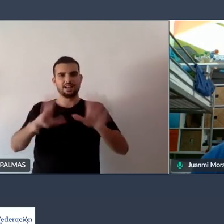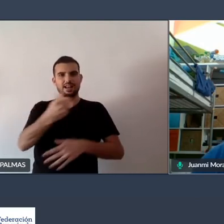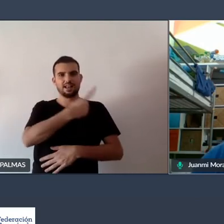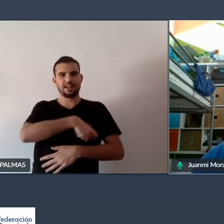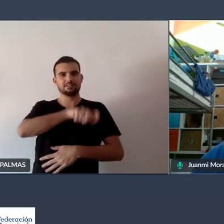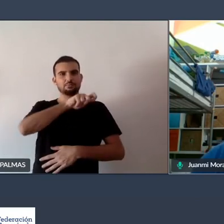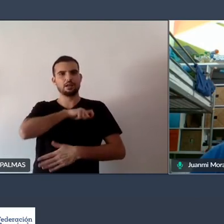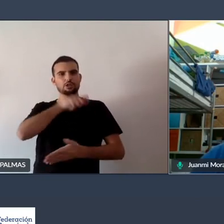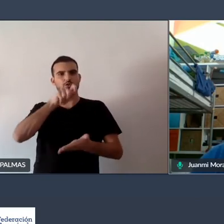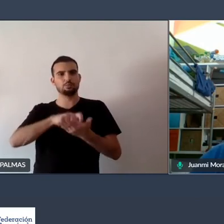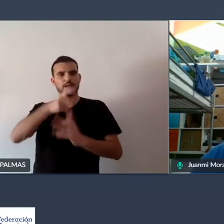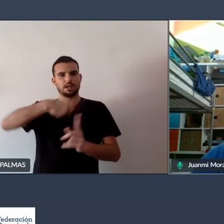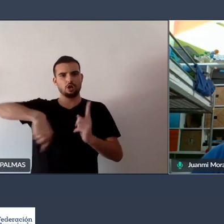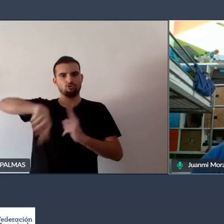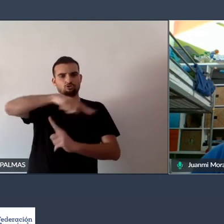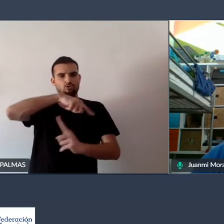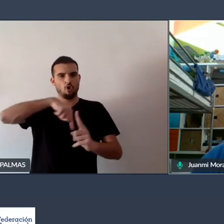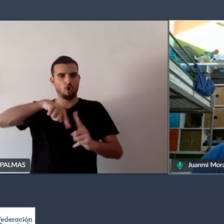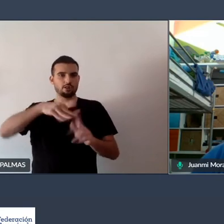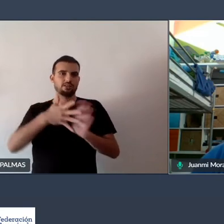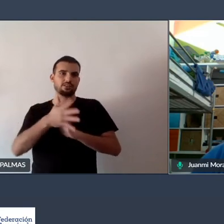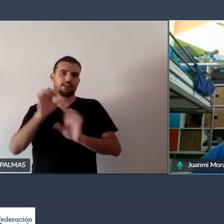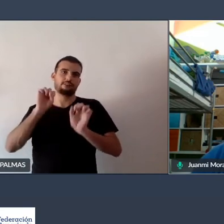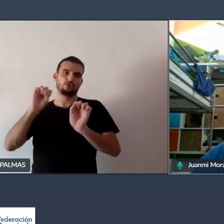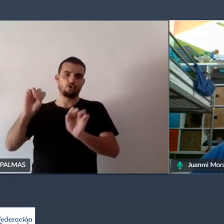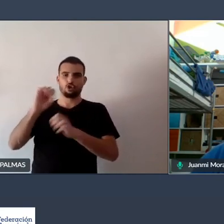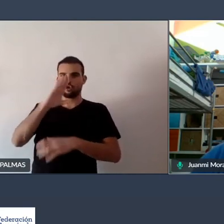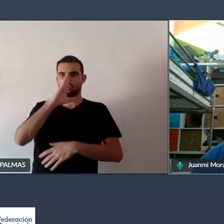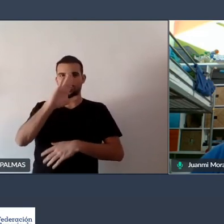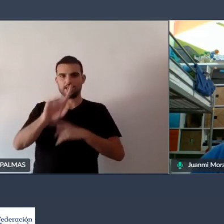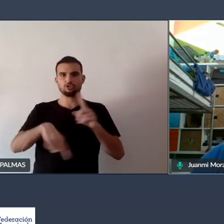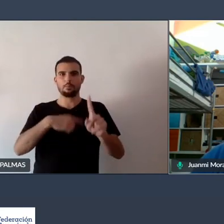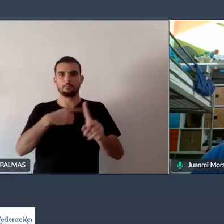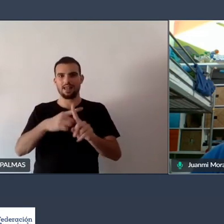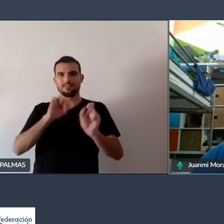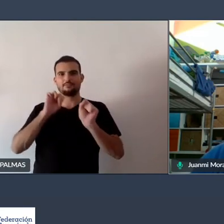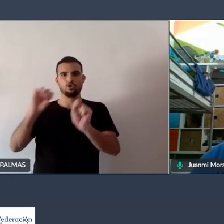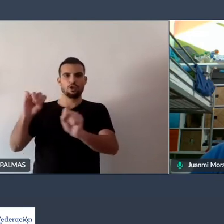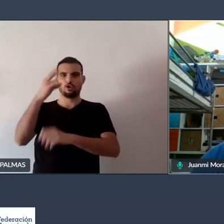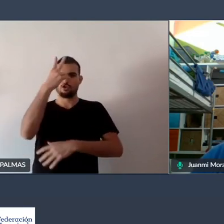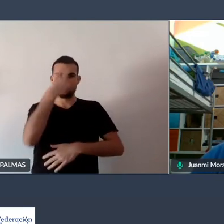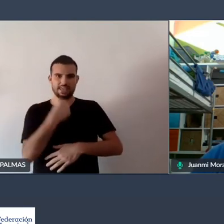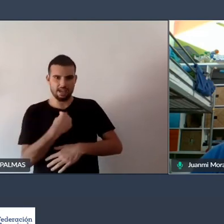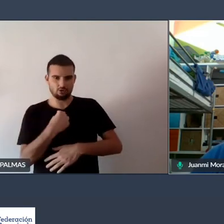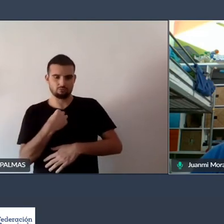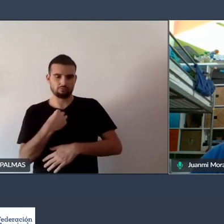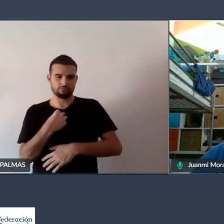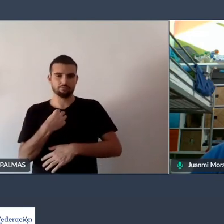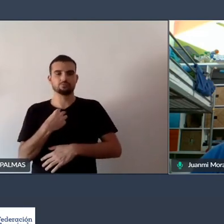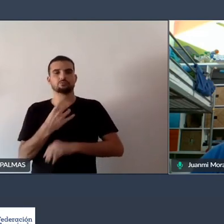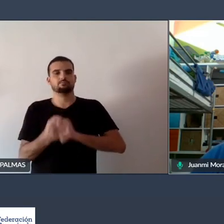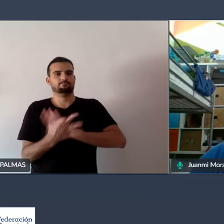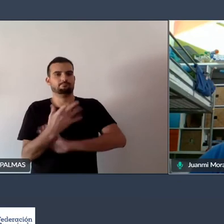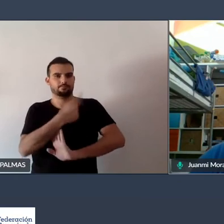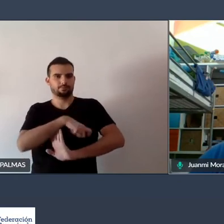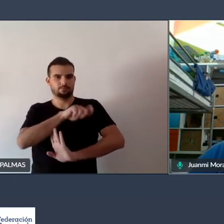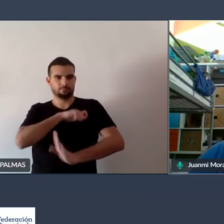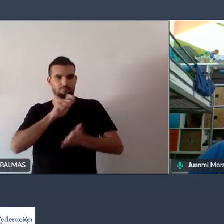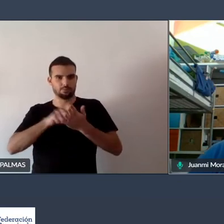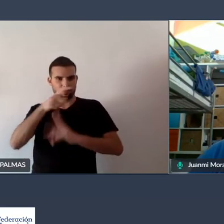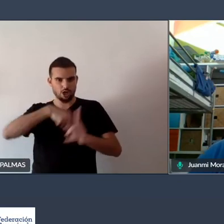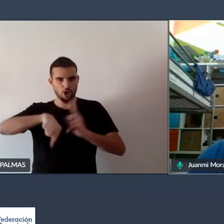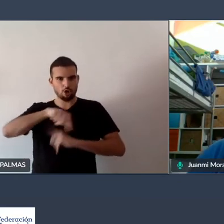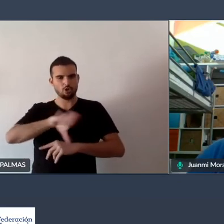and roll. Bueno, es lo del bloqueo directo más un ciego, pero bueno, un poco tiene esa duda técnica.